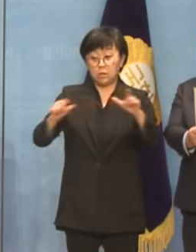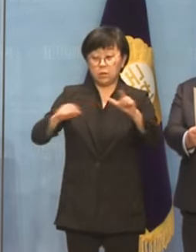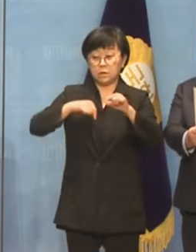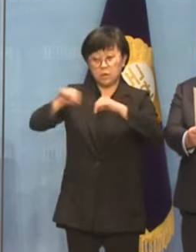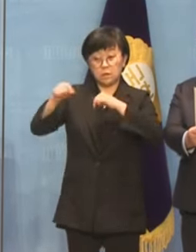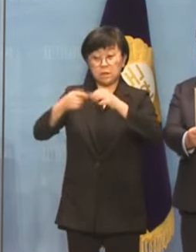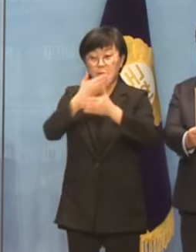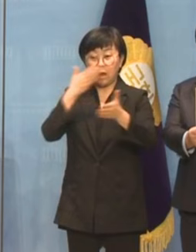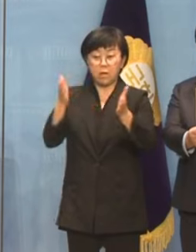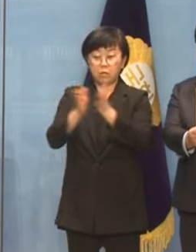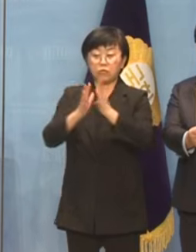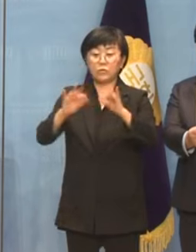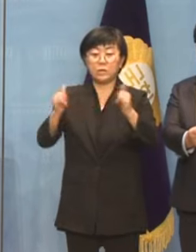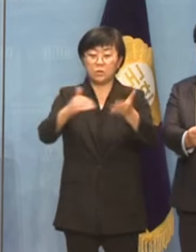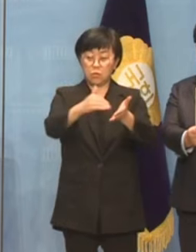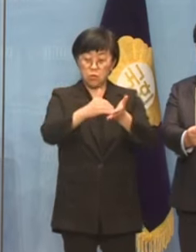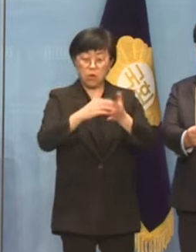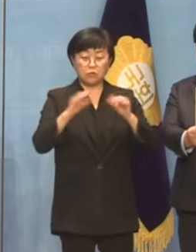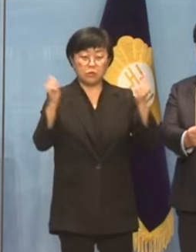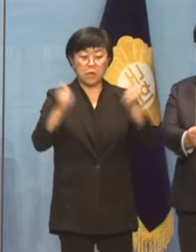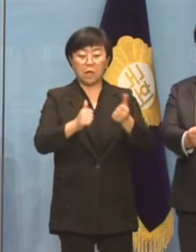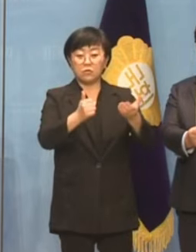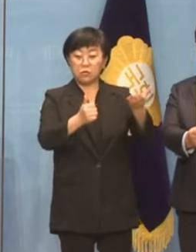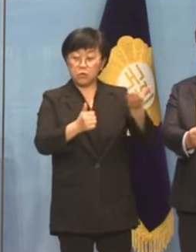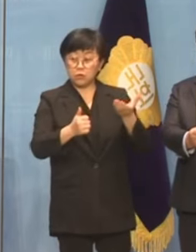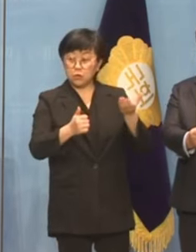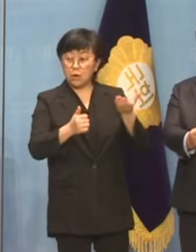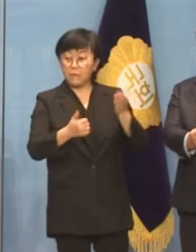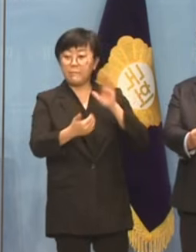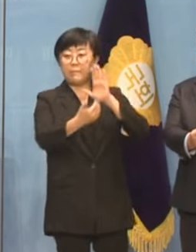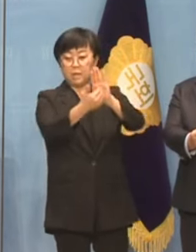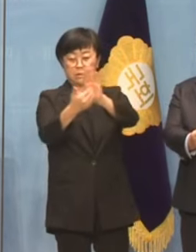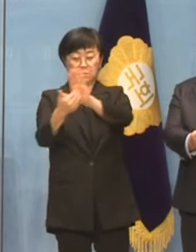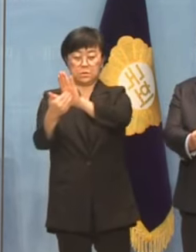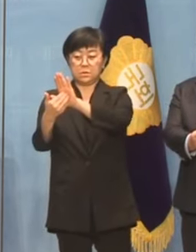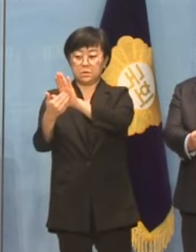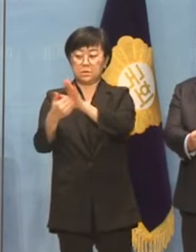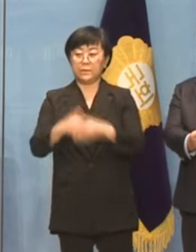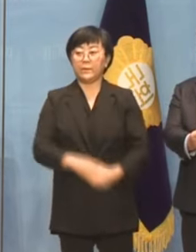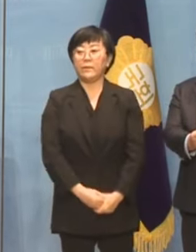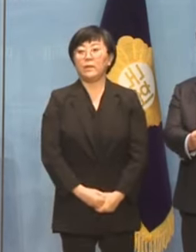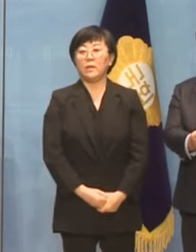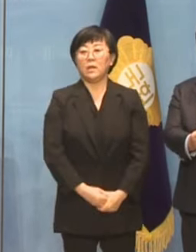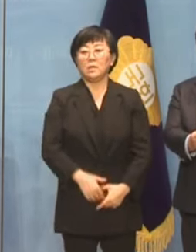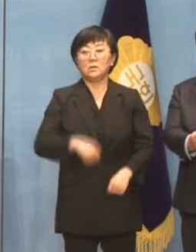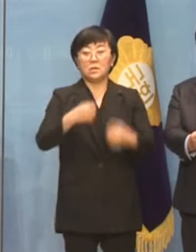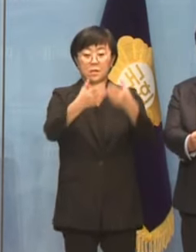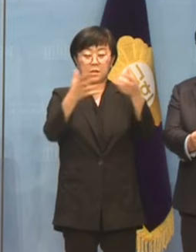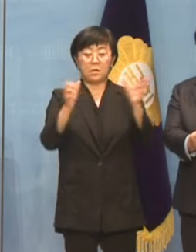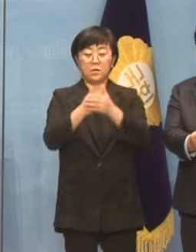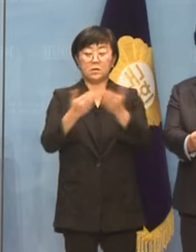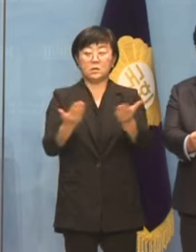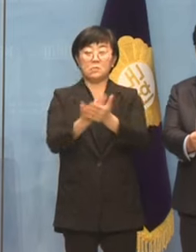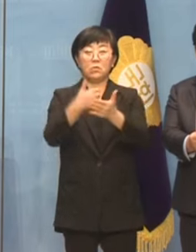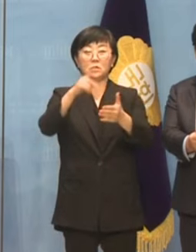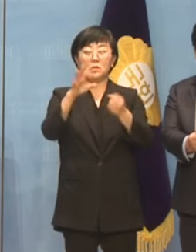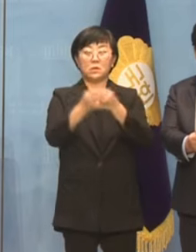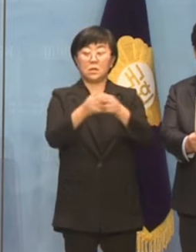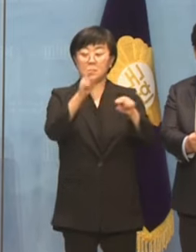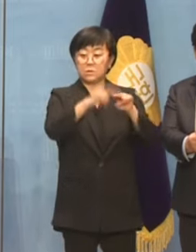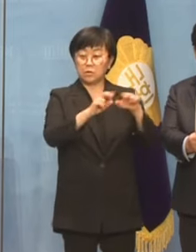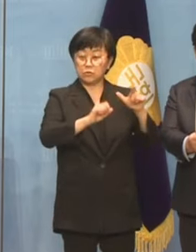야합으로 국민들의 요구가 국회 안으로 들어오는 것을 차단해버렸습니다. 정의당은 진보 정당의